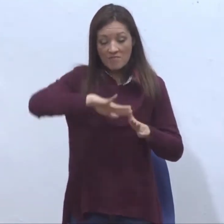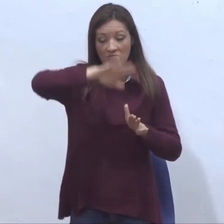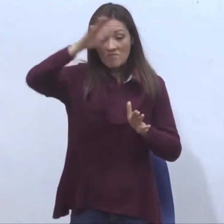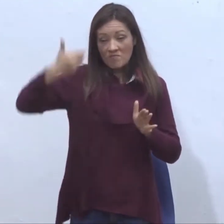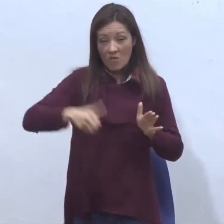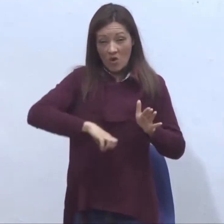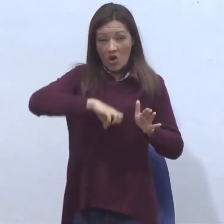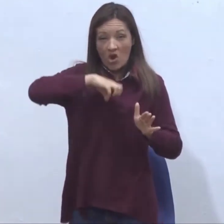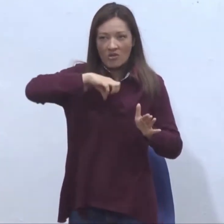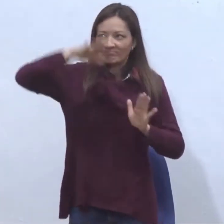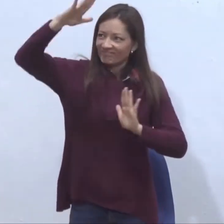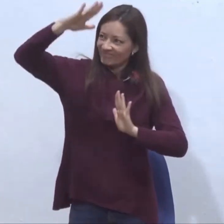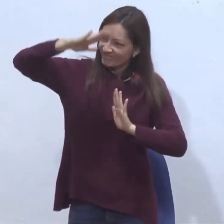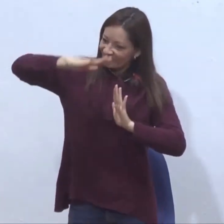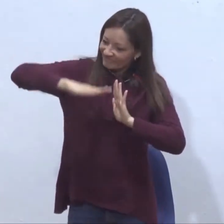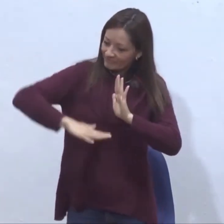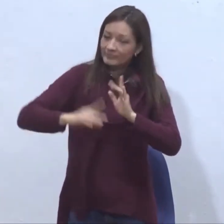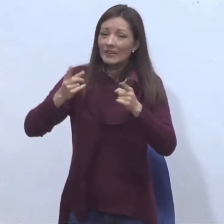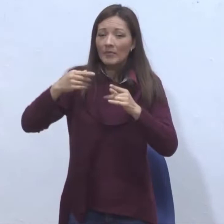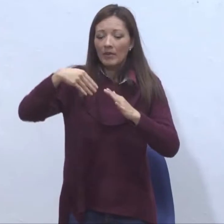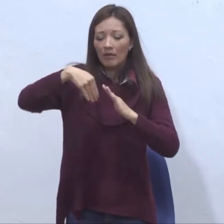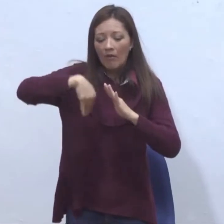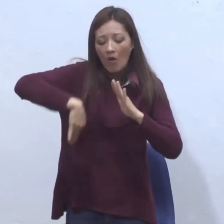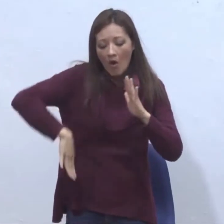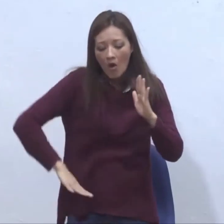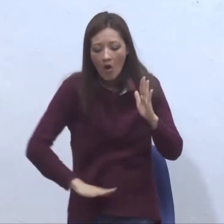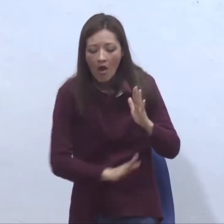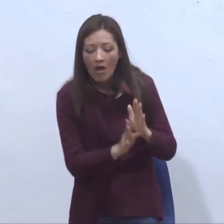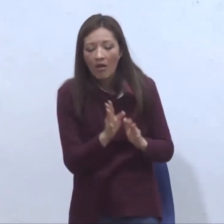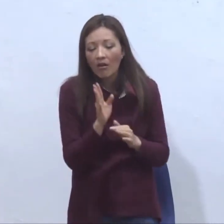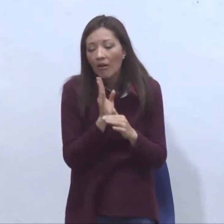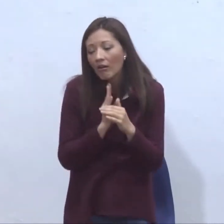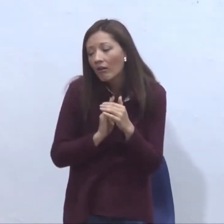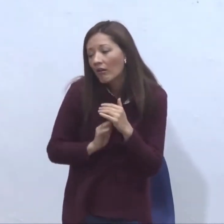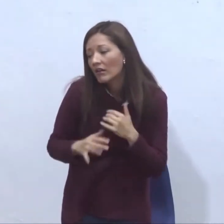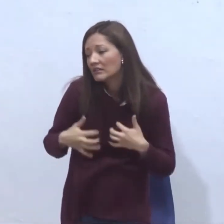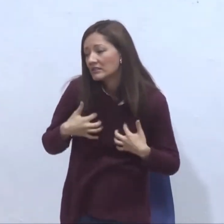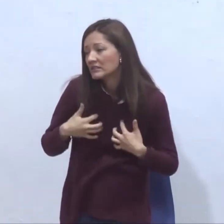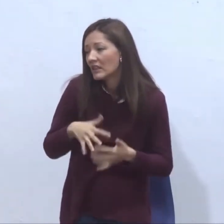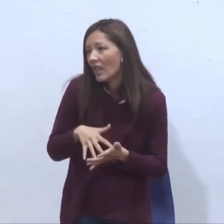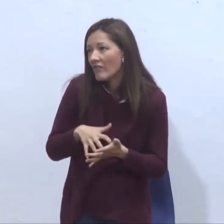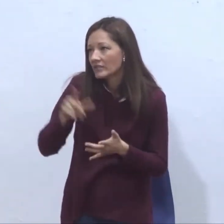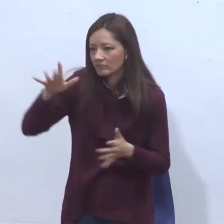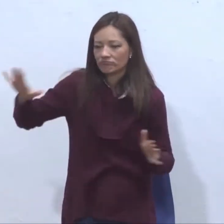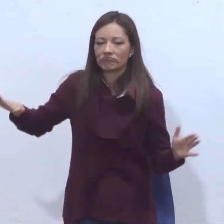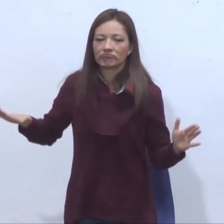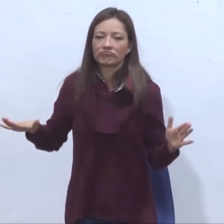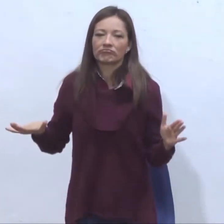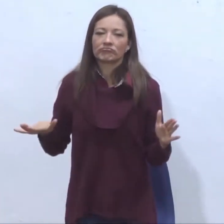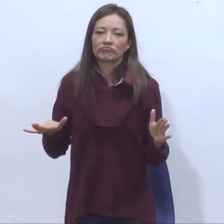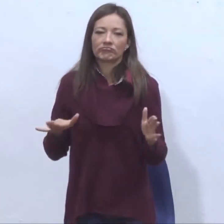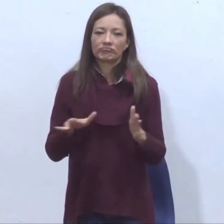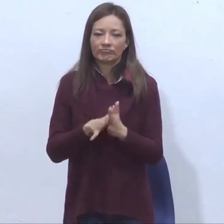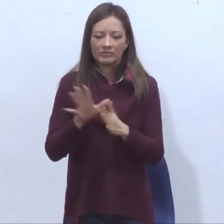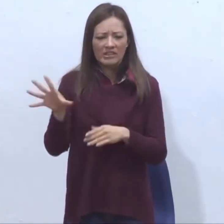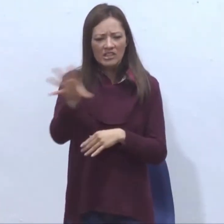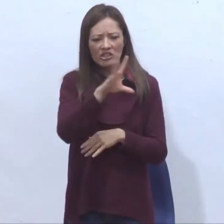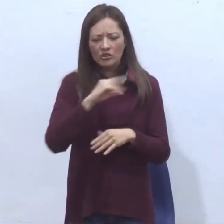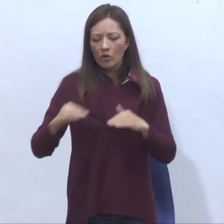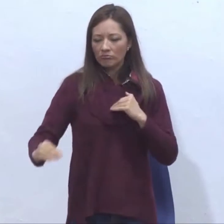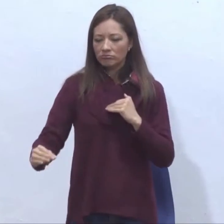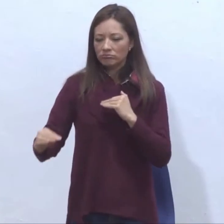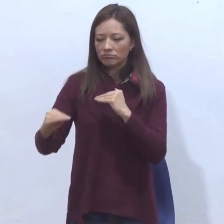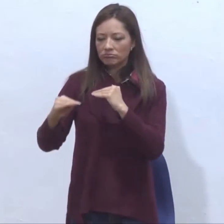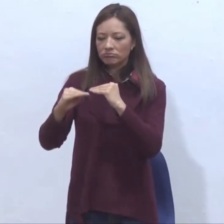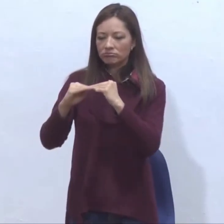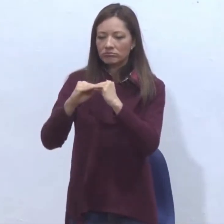los lugares que están hondos sean allanados, Padre, para que todos estemos a la misma estatura delante tuyo